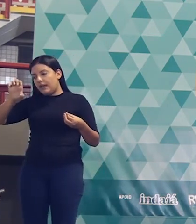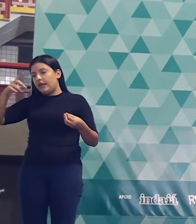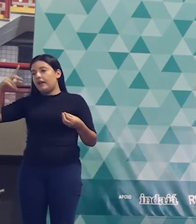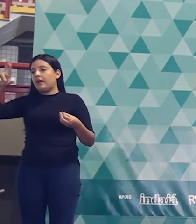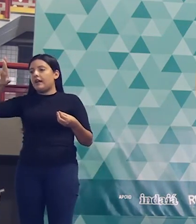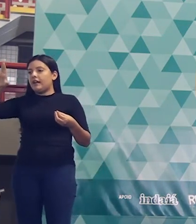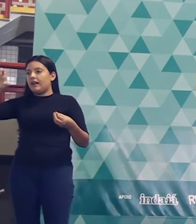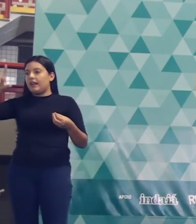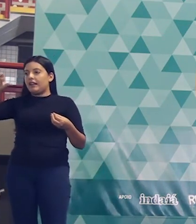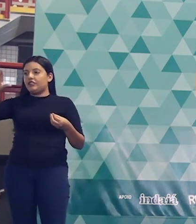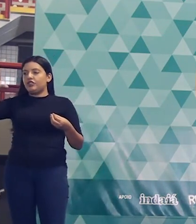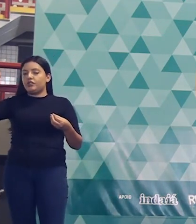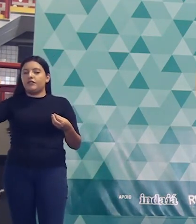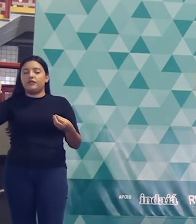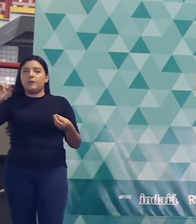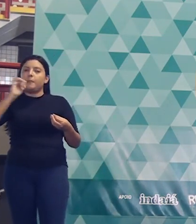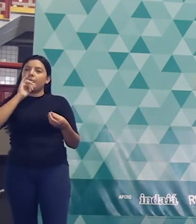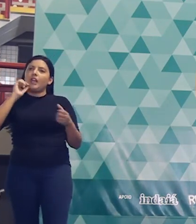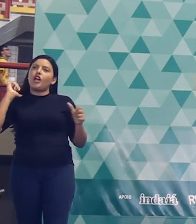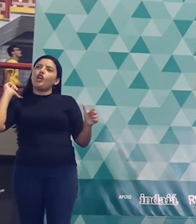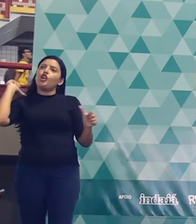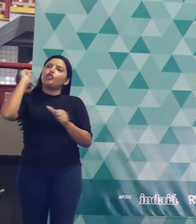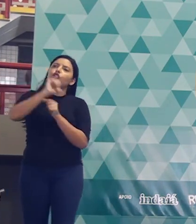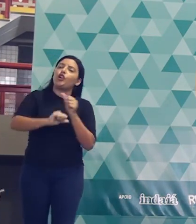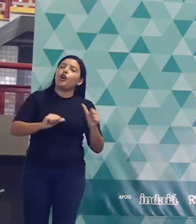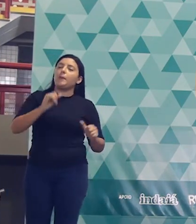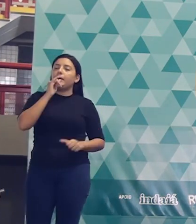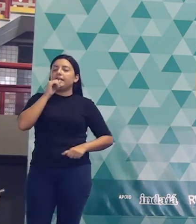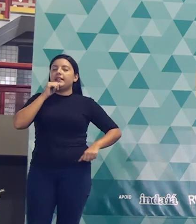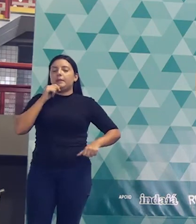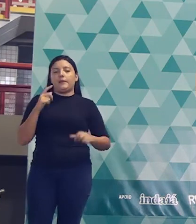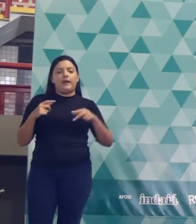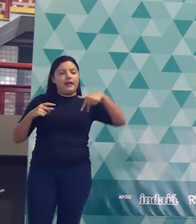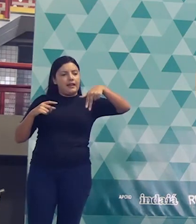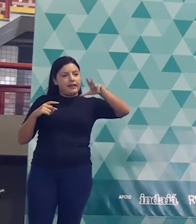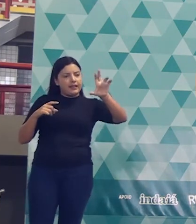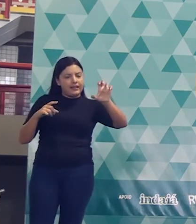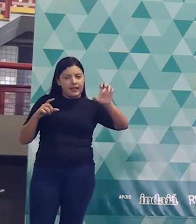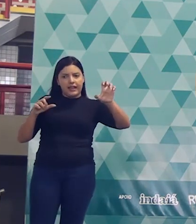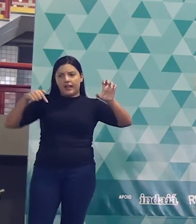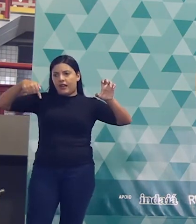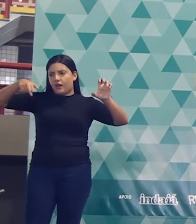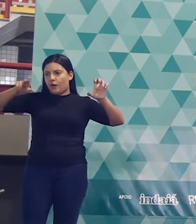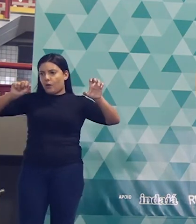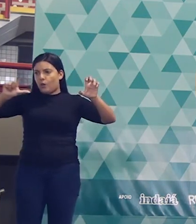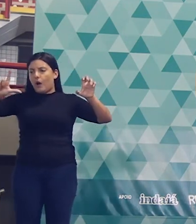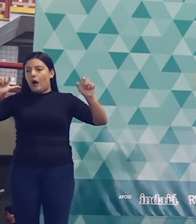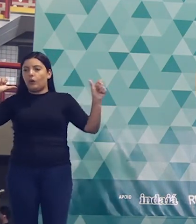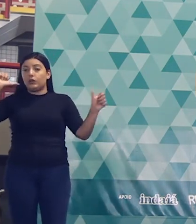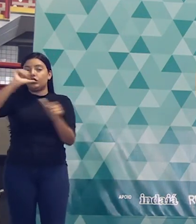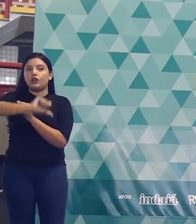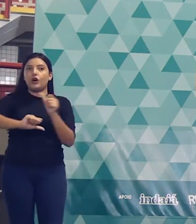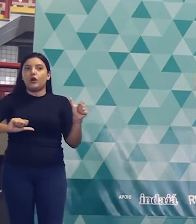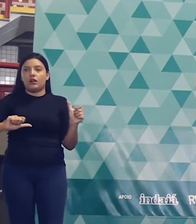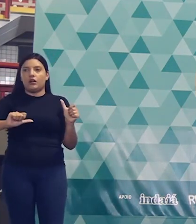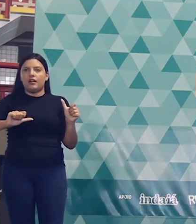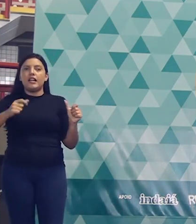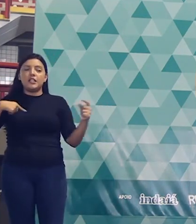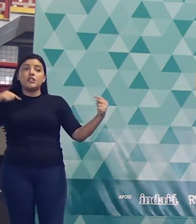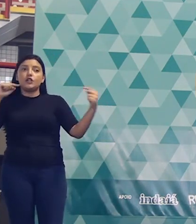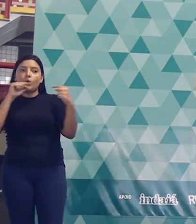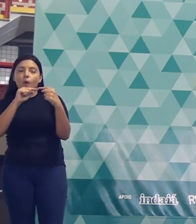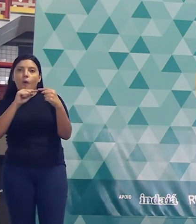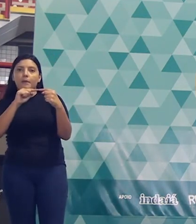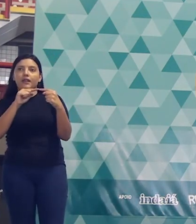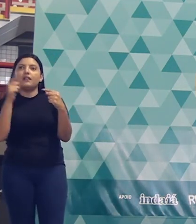trocar o que por o qual ou a qual. Quando você troca o que por o qual, o que por a qual, ele é pronome relativo.